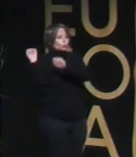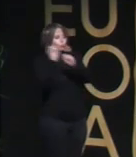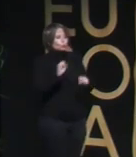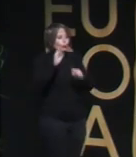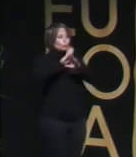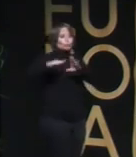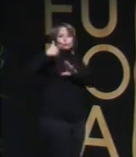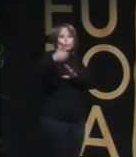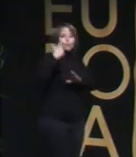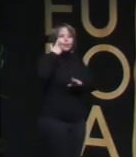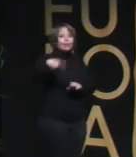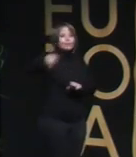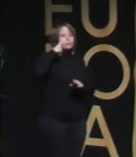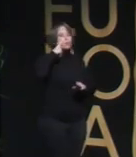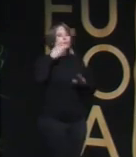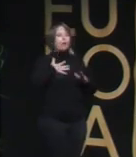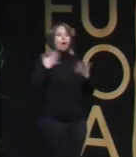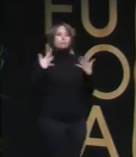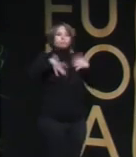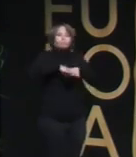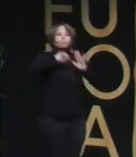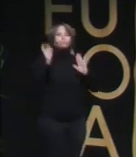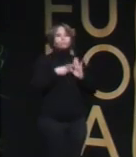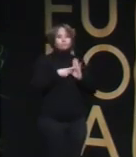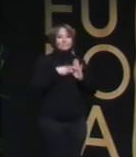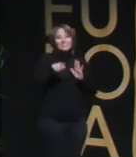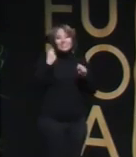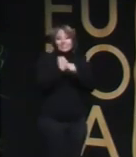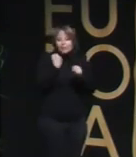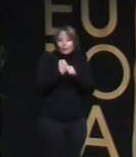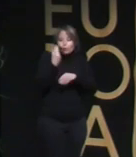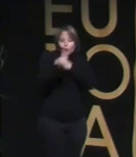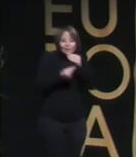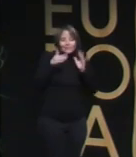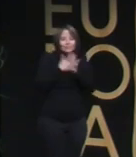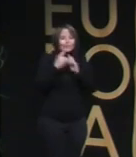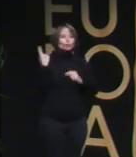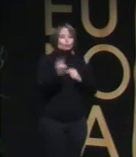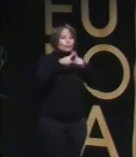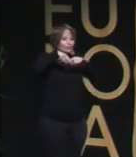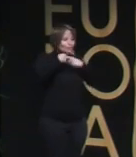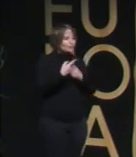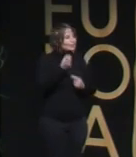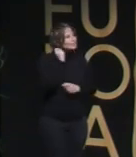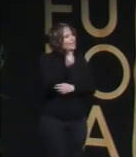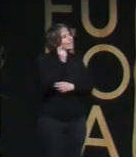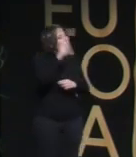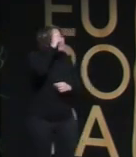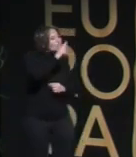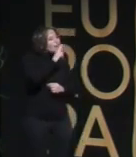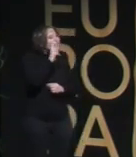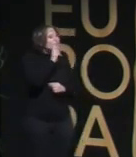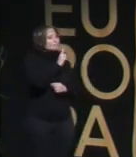fuera para que les permita cierta integridad, ¿de acuerdo? Entonces, este trabajo a veces es la soledad de la familia, ¿vale? Donde muchos padres y muchas madres se